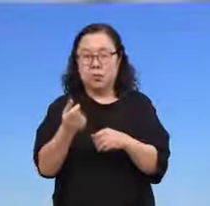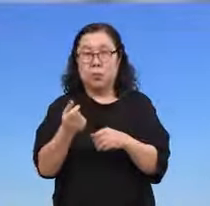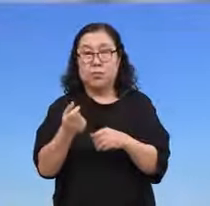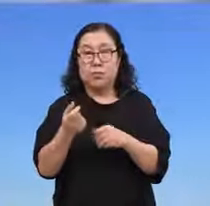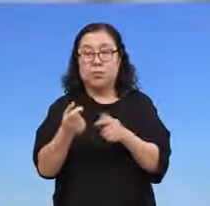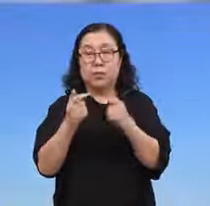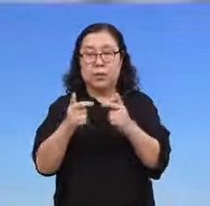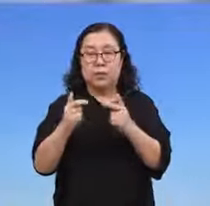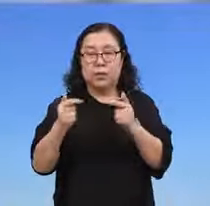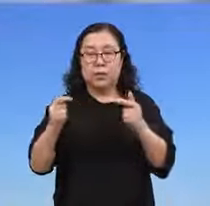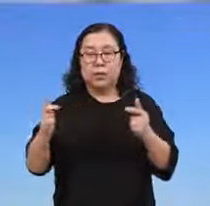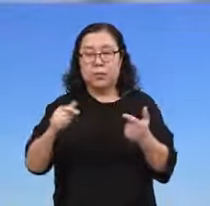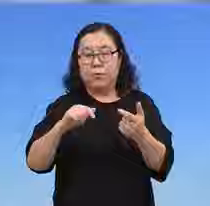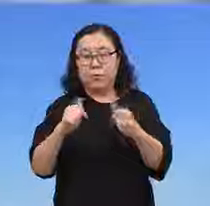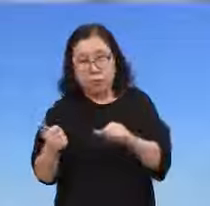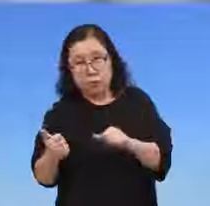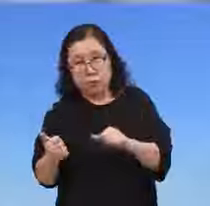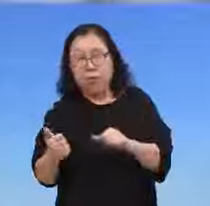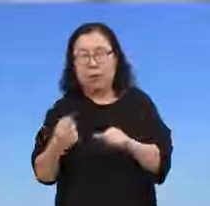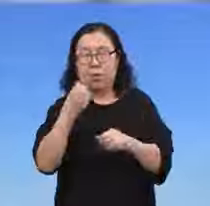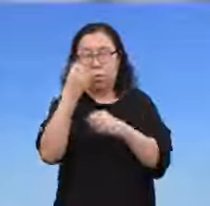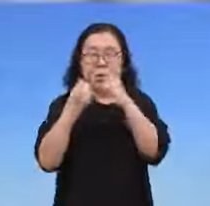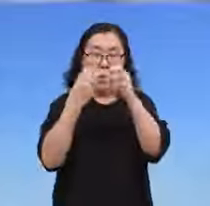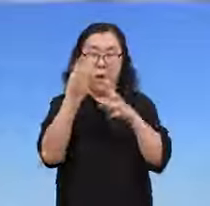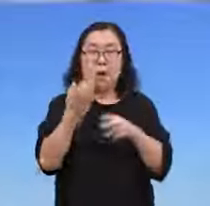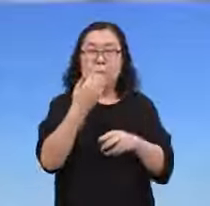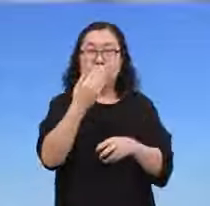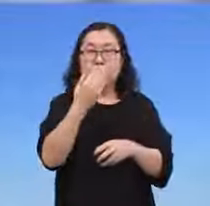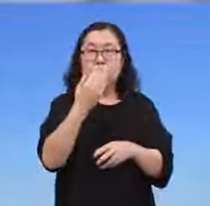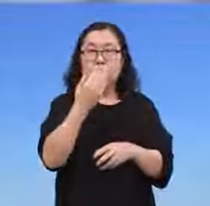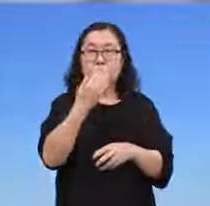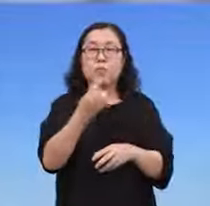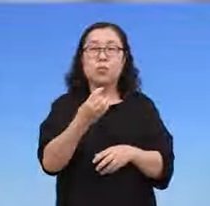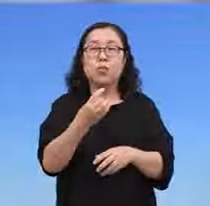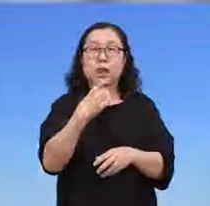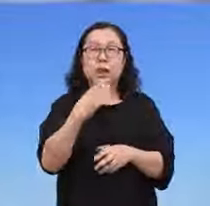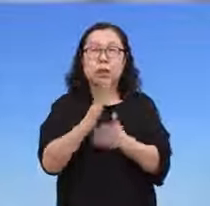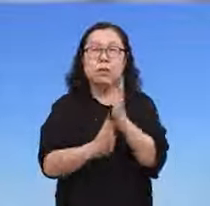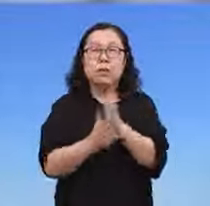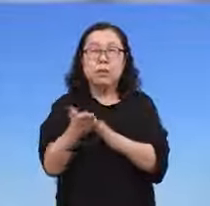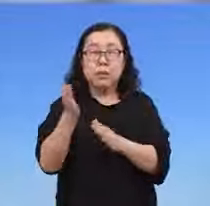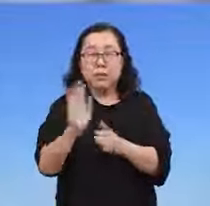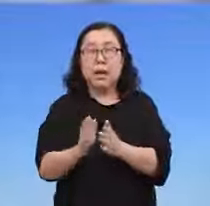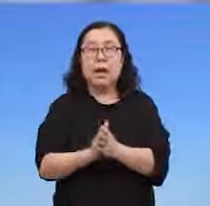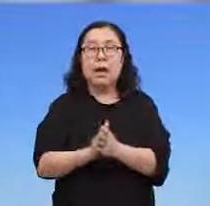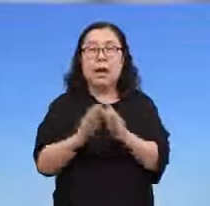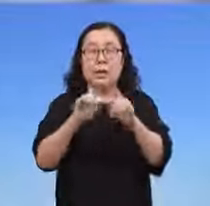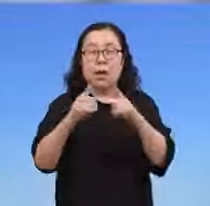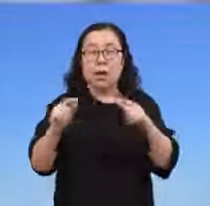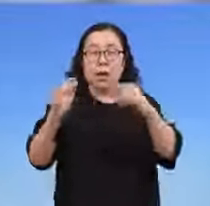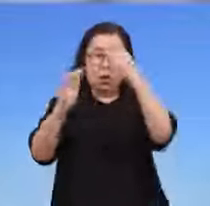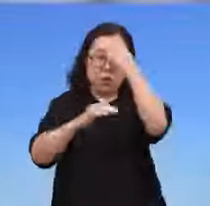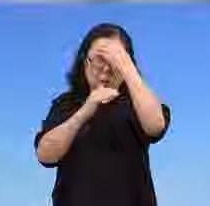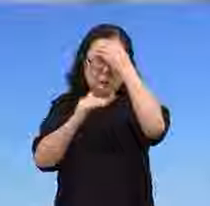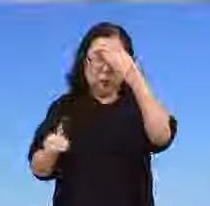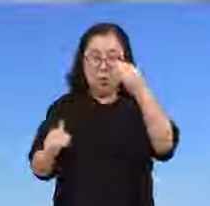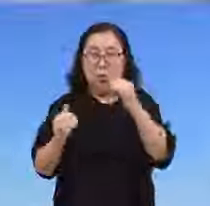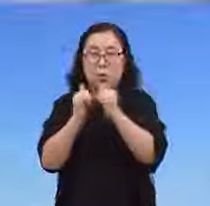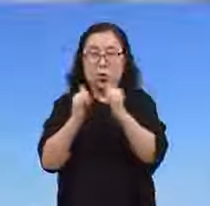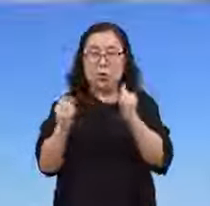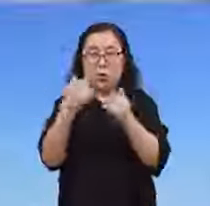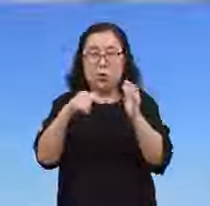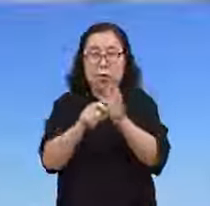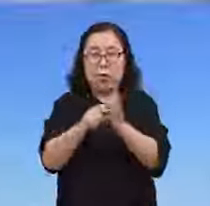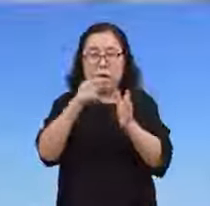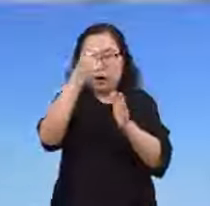죽는다 이렇게 고백할 수밖에 없는데, 성령 안에서 기도하는 사람들은 여러 성도를 위하여 구하라, 이게 제일 먼저